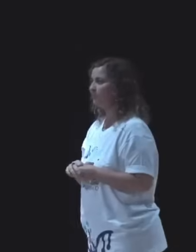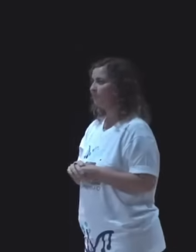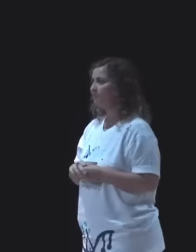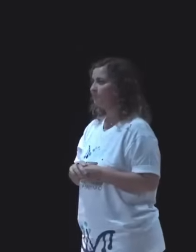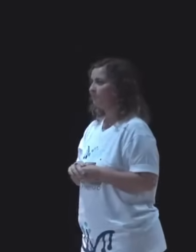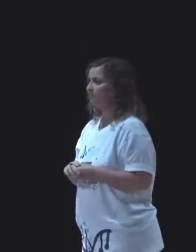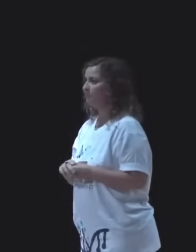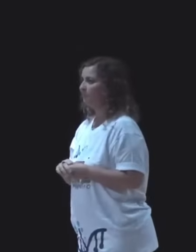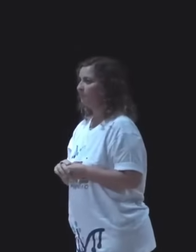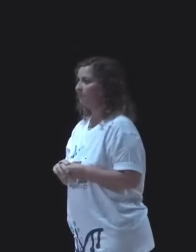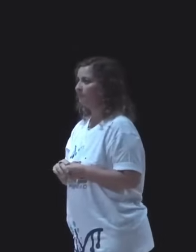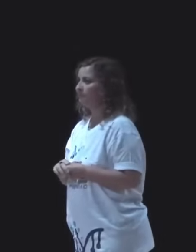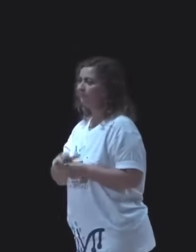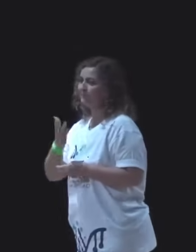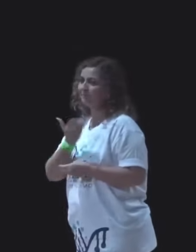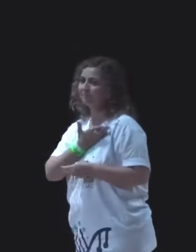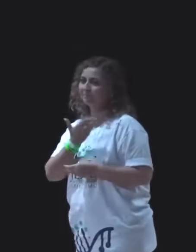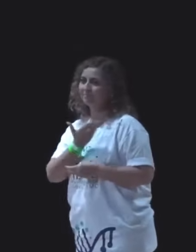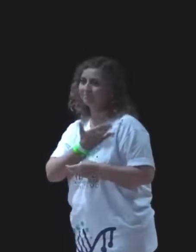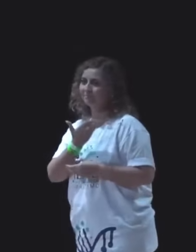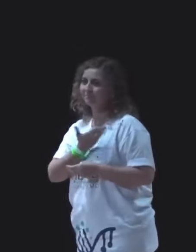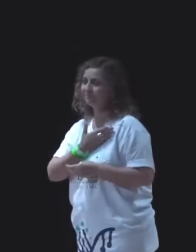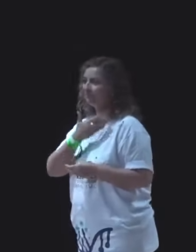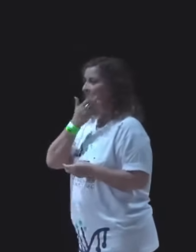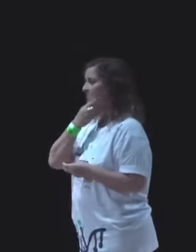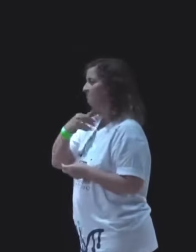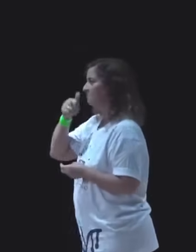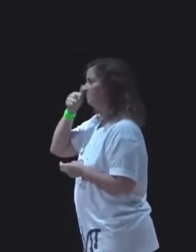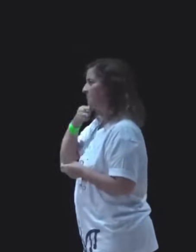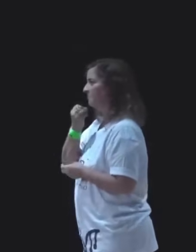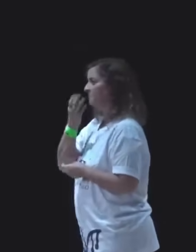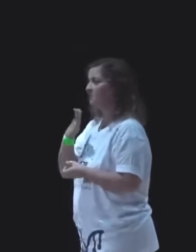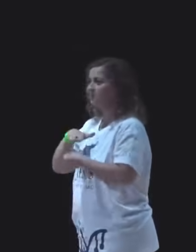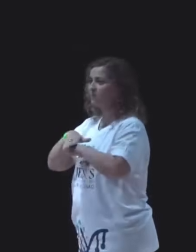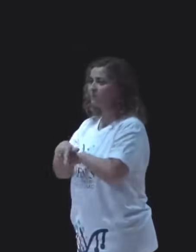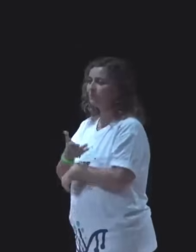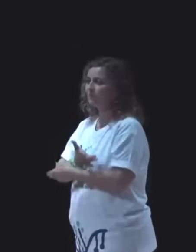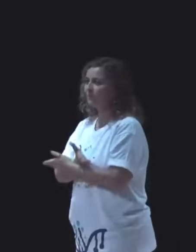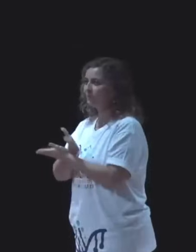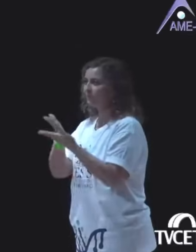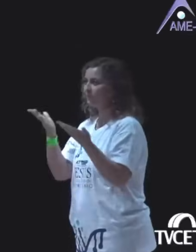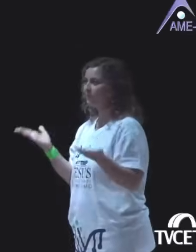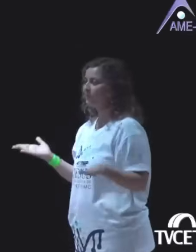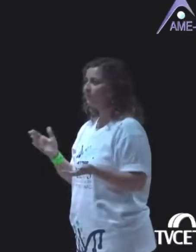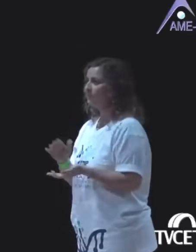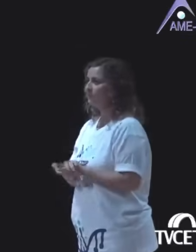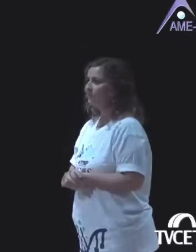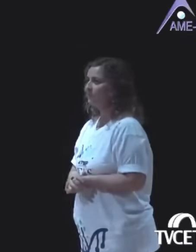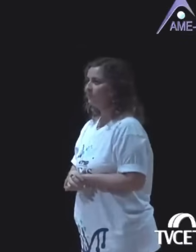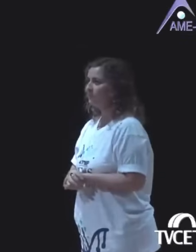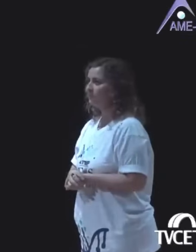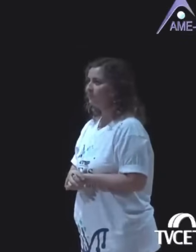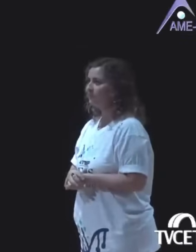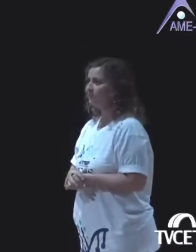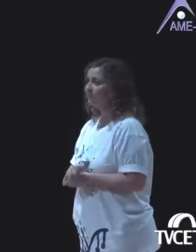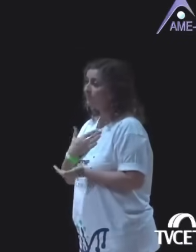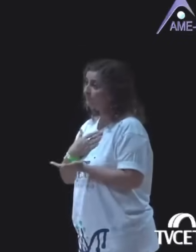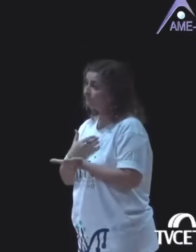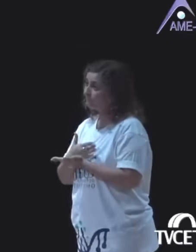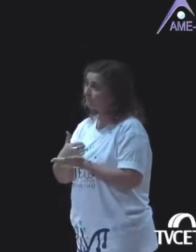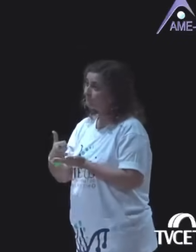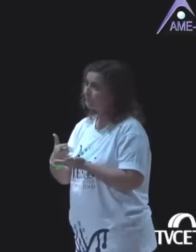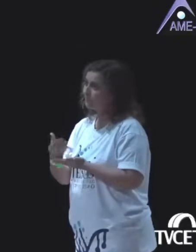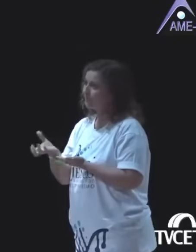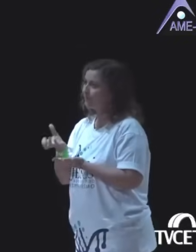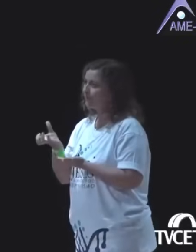caras amigas Caros Amigos Boa noite para todos boite inicialmente eu